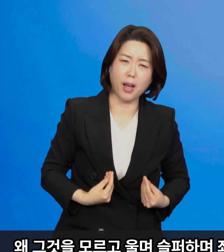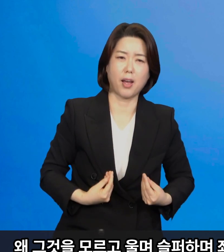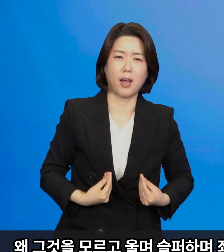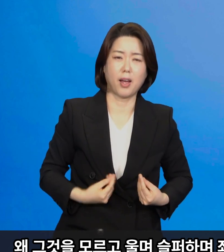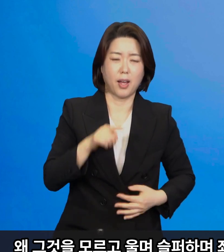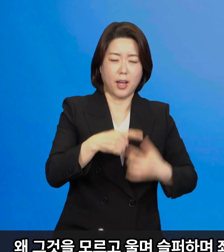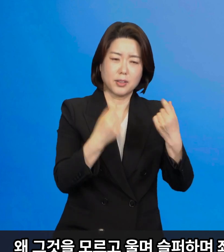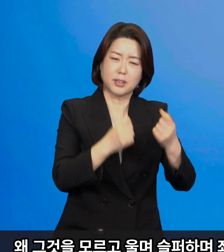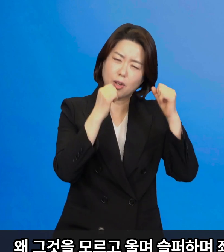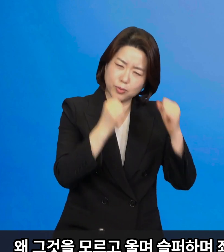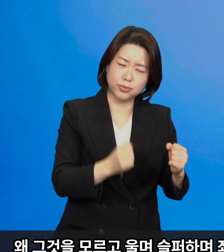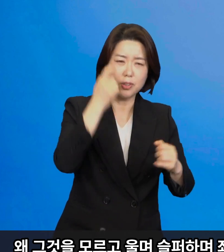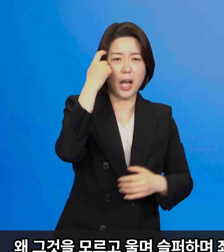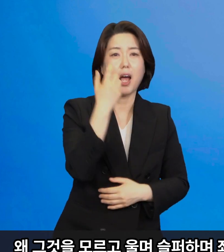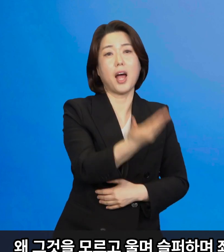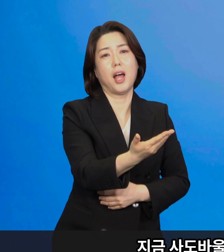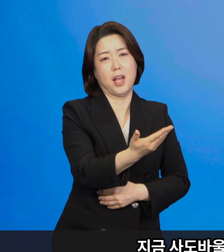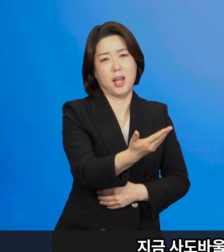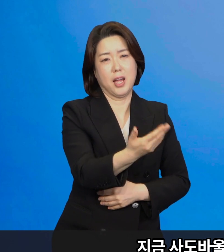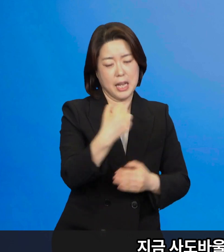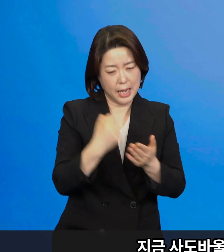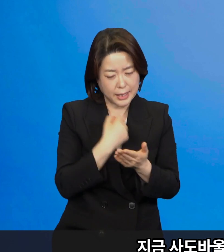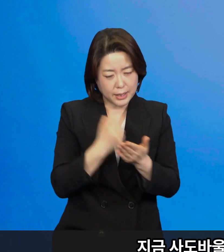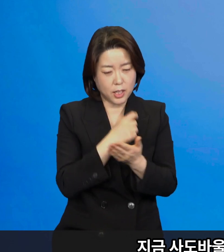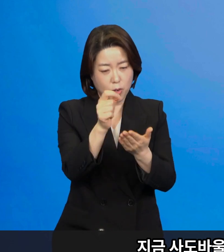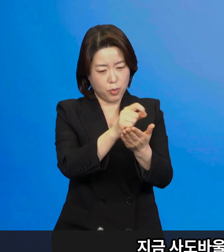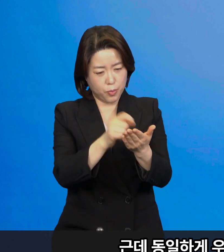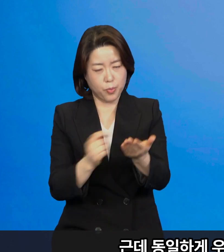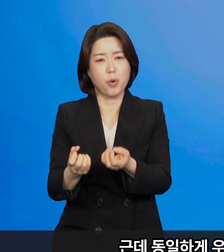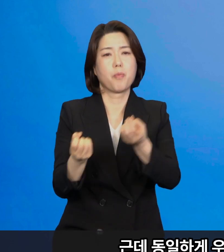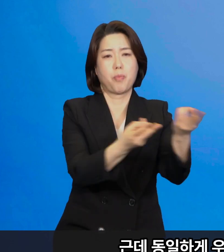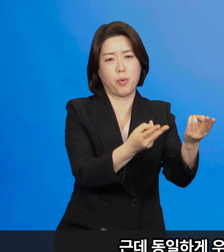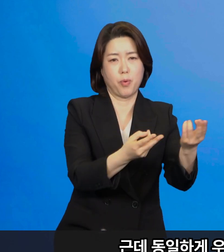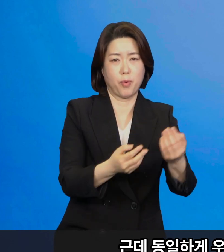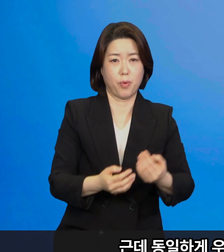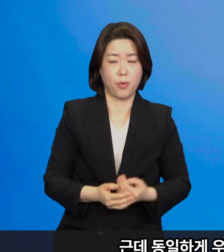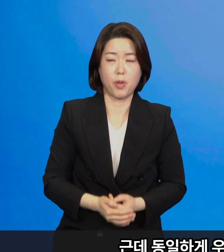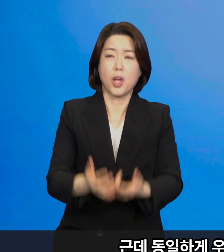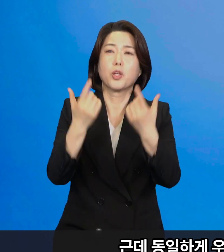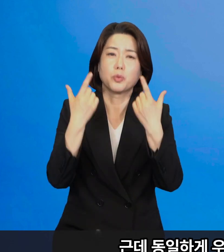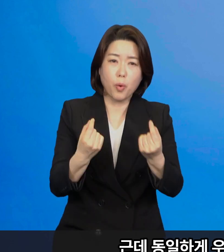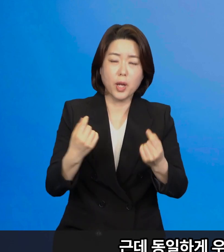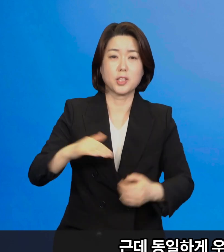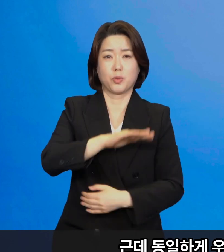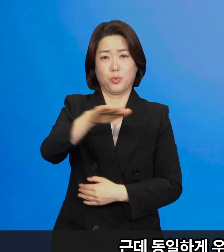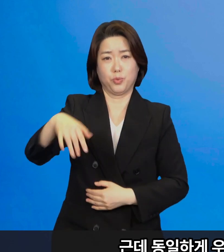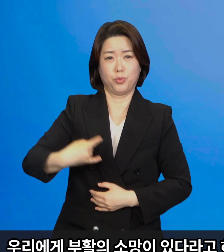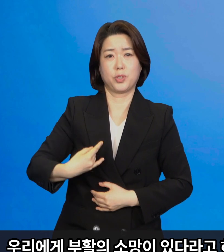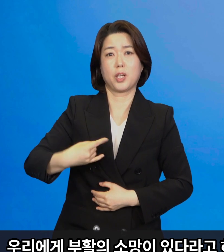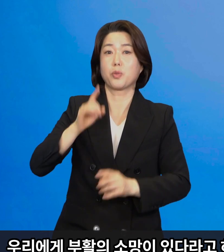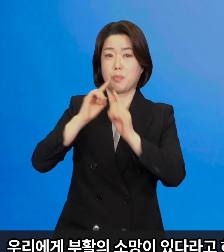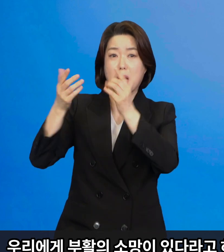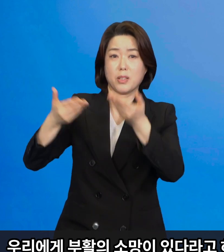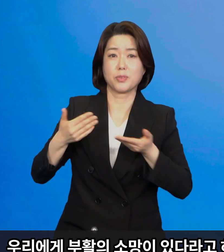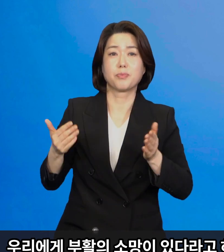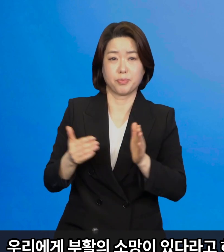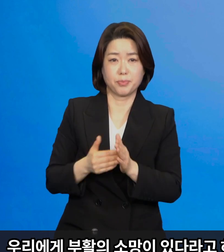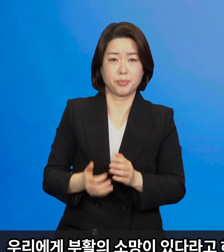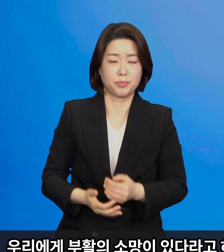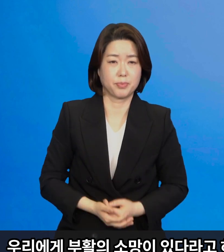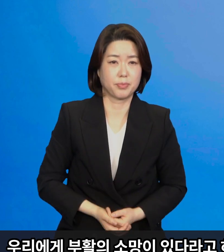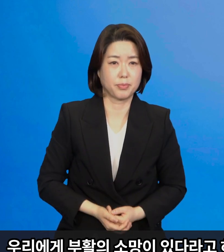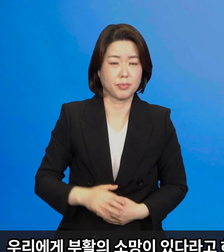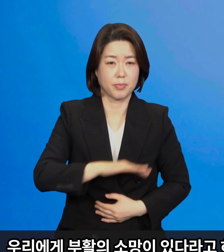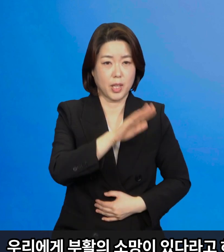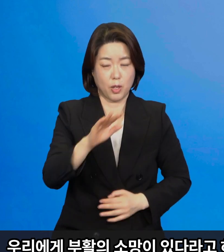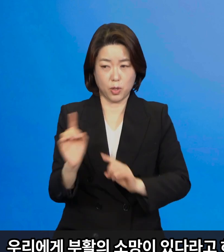그렇게 머물러 있습니까? 라고 지금 사도 바울이 말하는 겁니다. 근데 동일하게 우리도 그럴 수 있어요. 우리에게